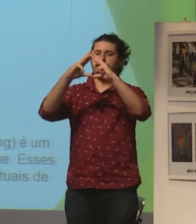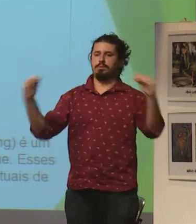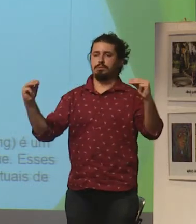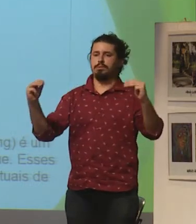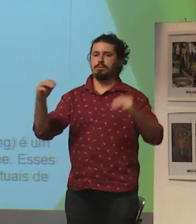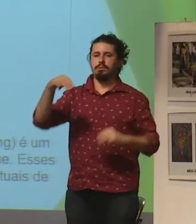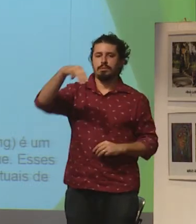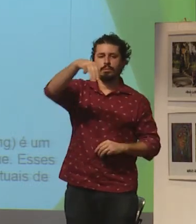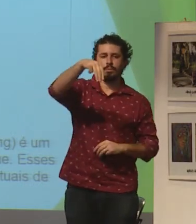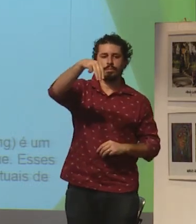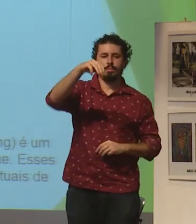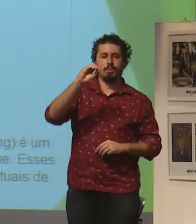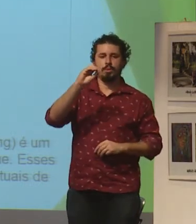E o outro sinal é essa plataforma,